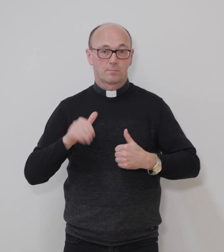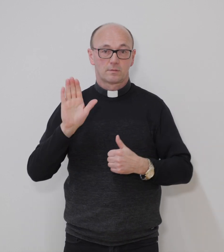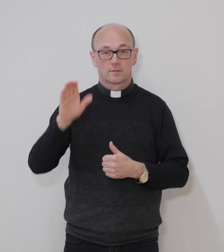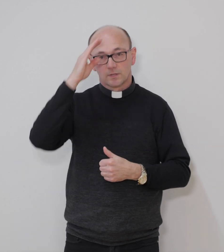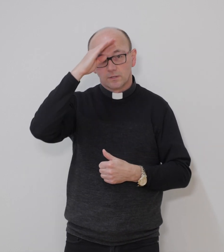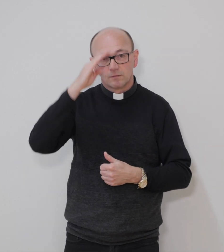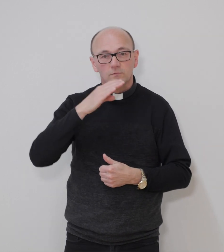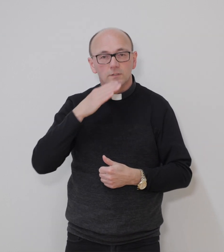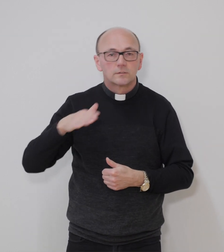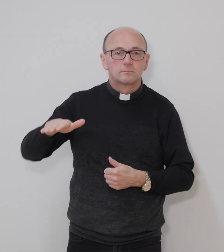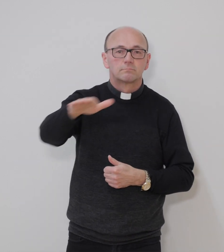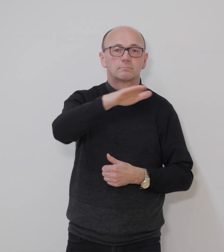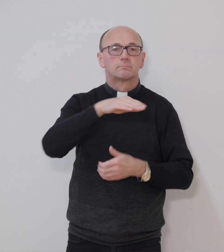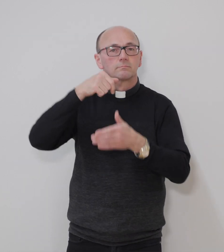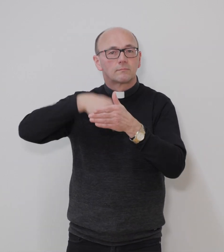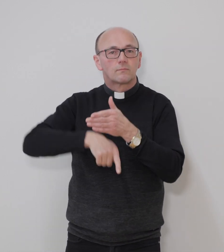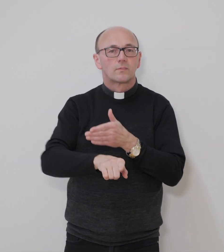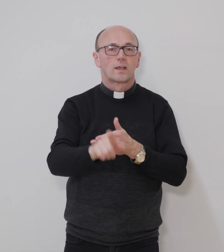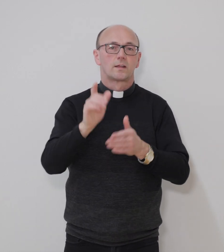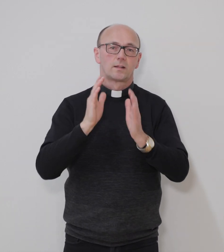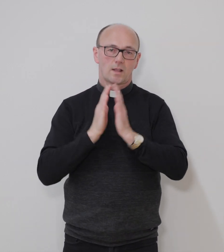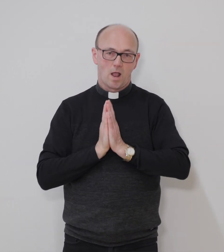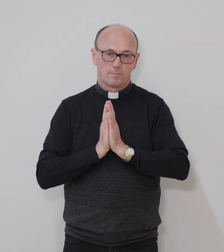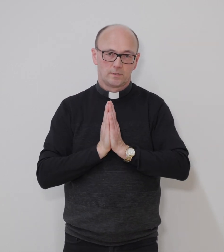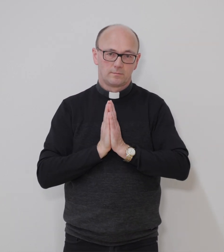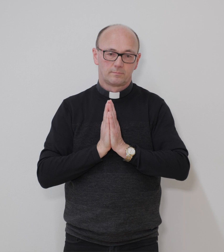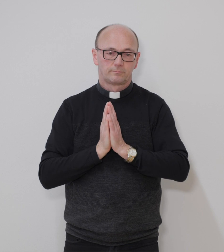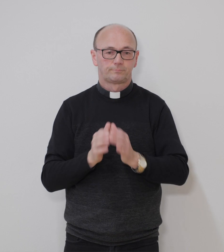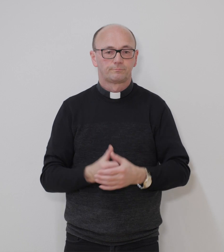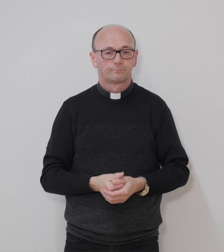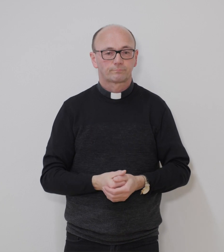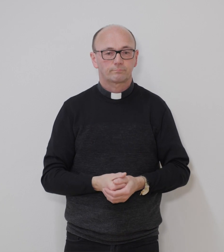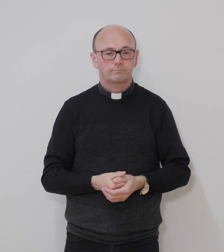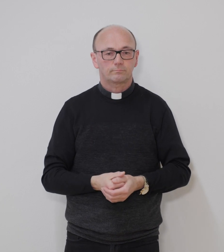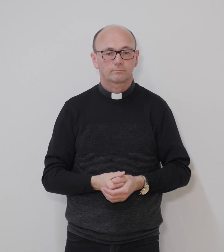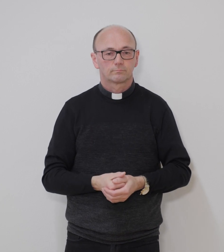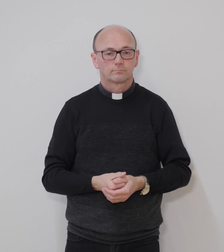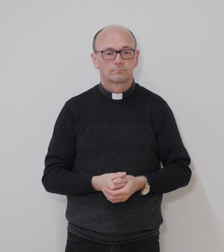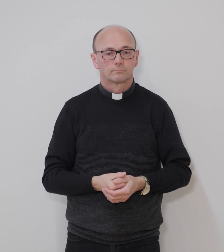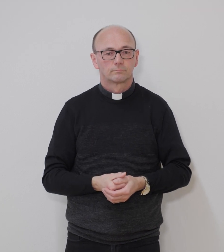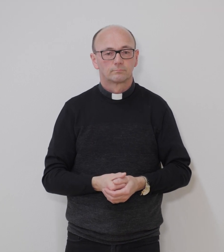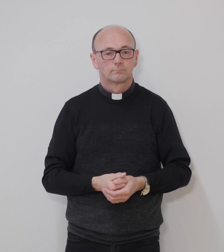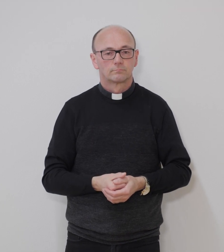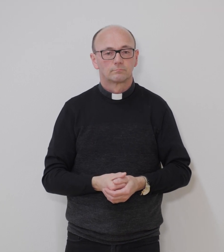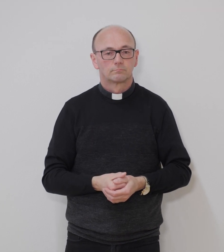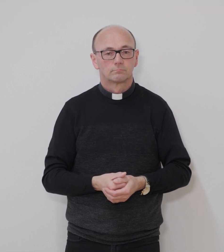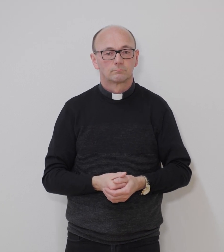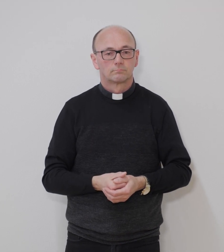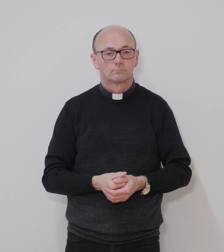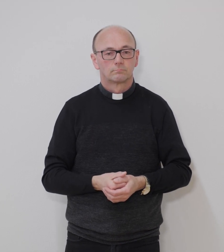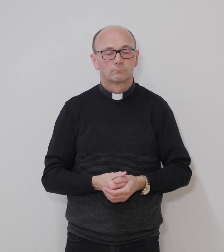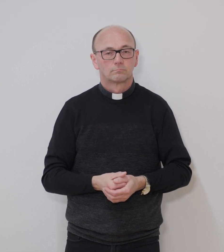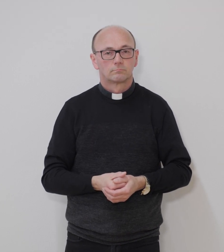den Sohn in Armen hält. Sie fühlt das Schwert